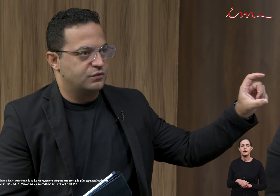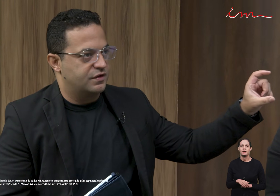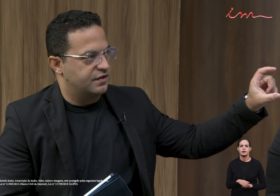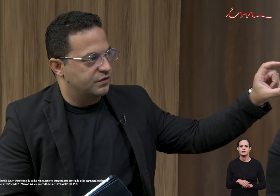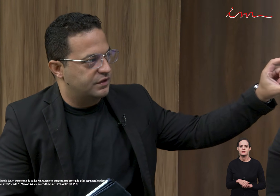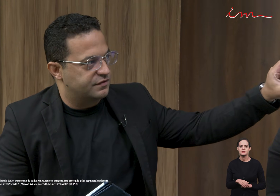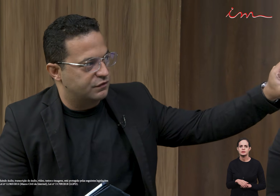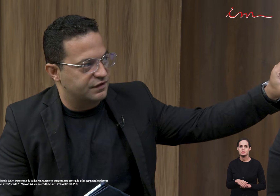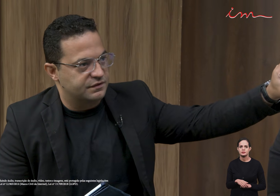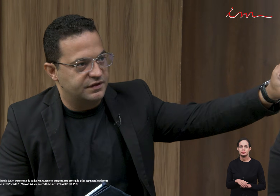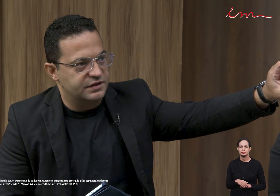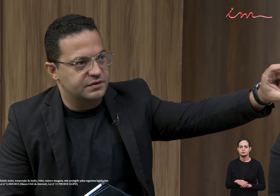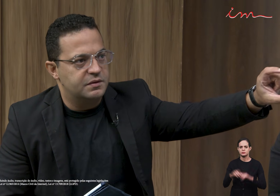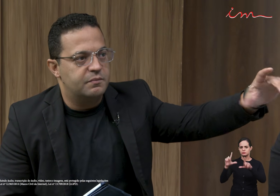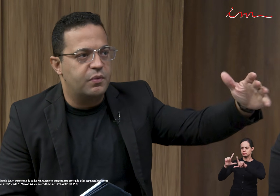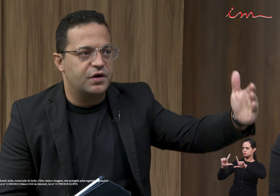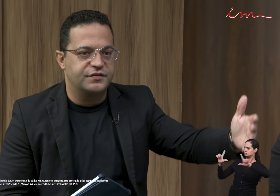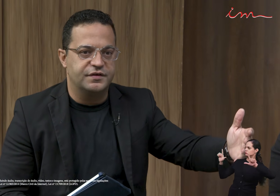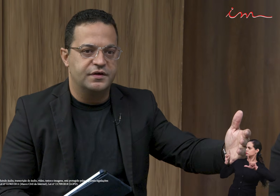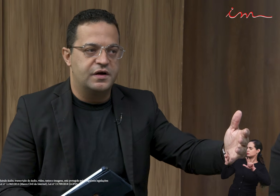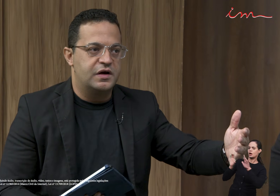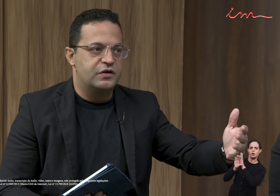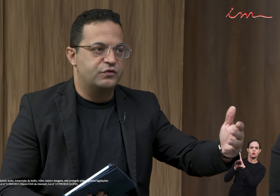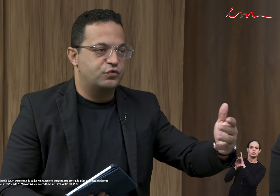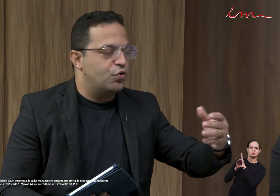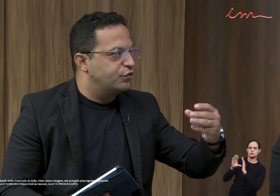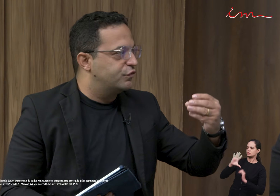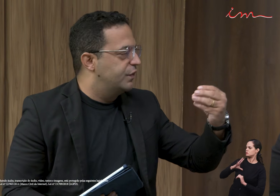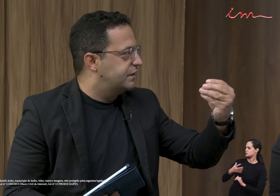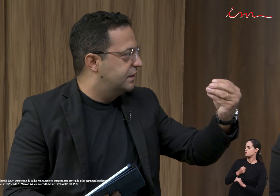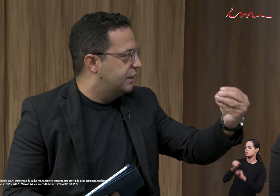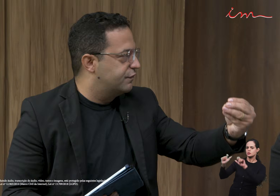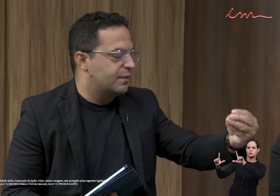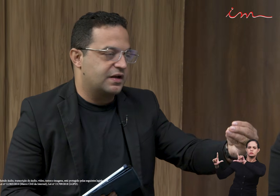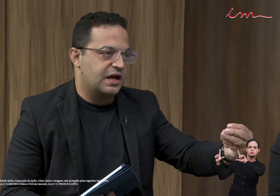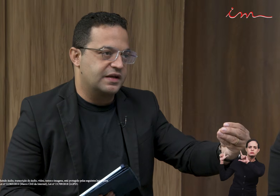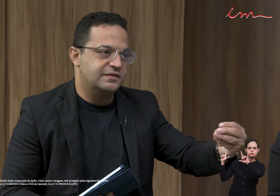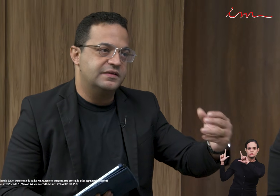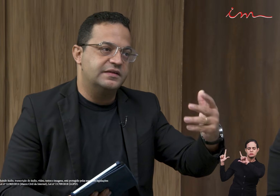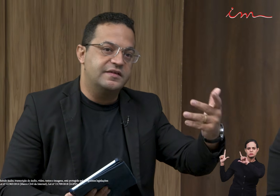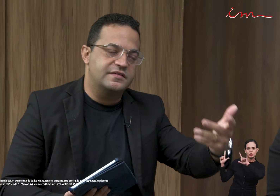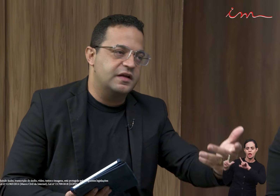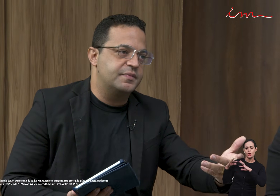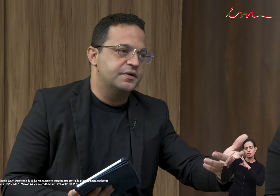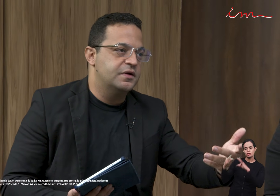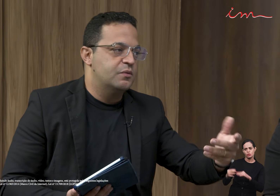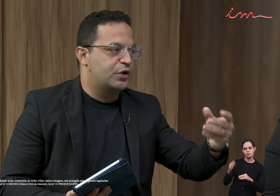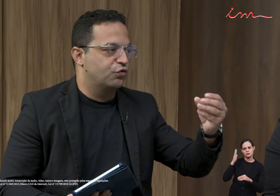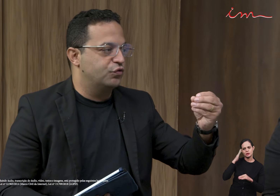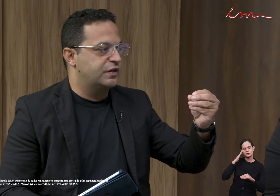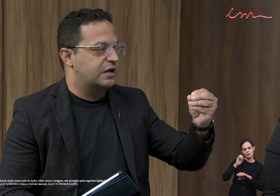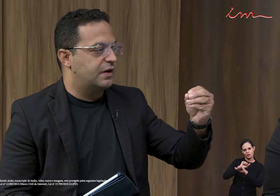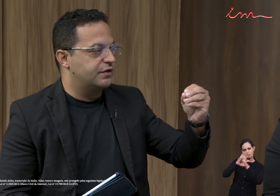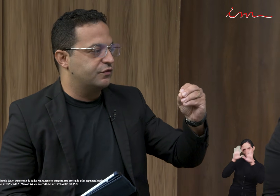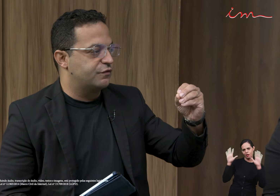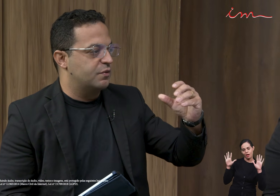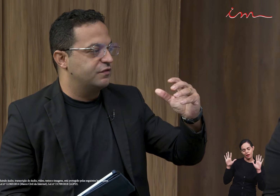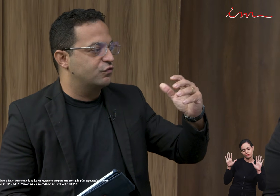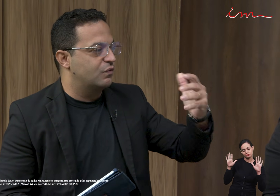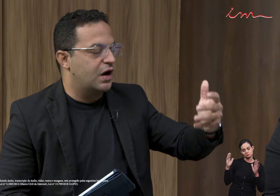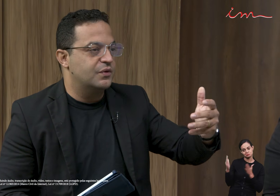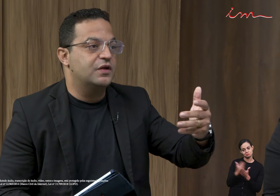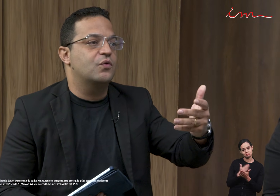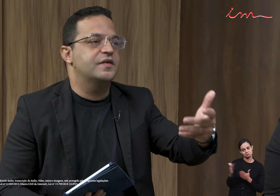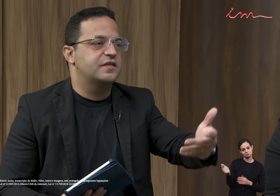botar a conceitualização do que é salvação aqui? Pode. Todos vão entender de forma clara? Nem sempre. Porque o surdo trabalha de